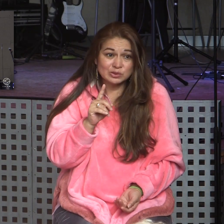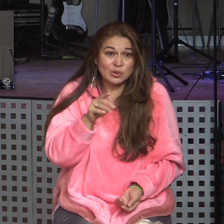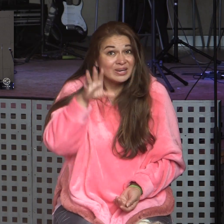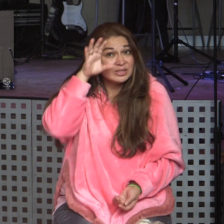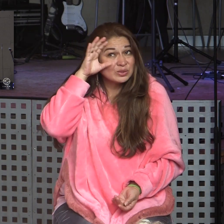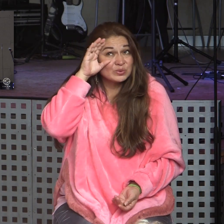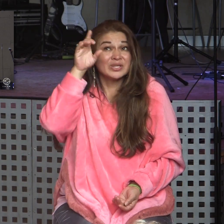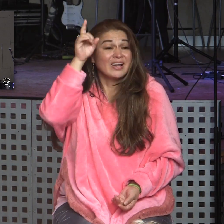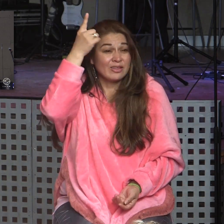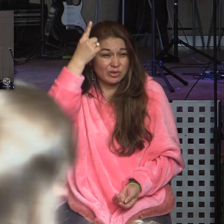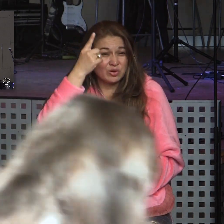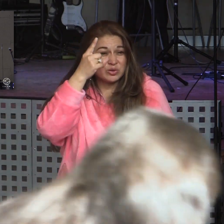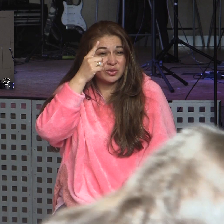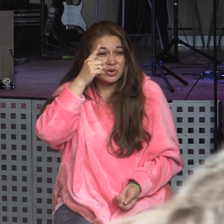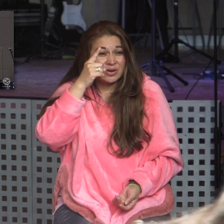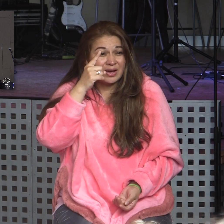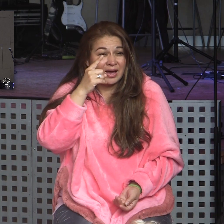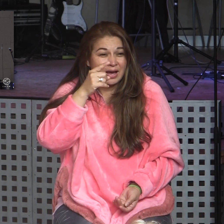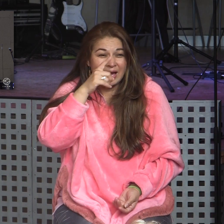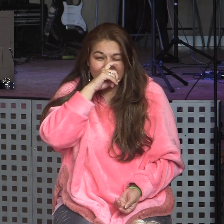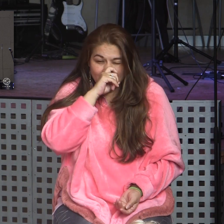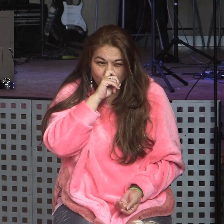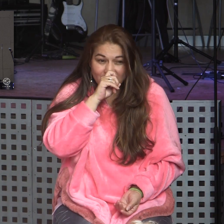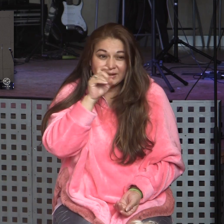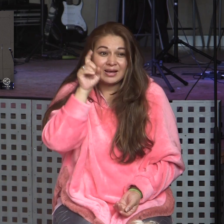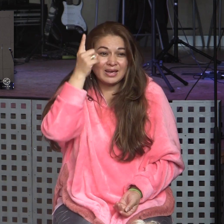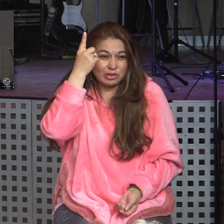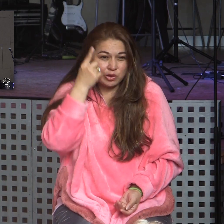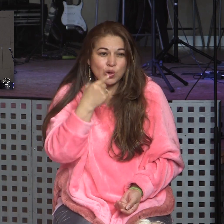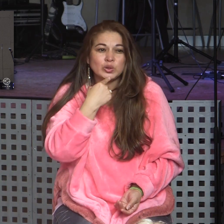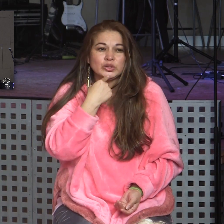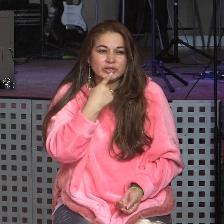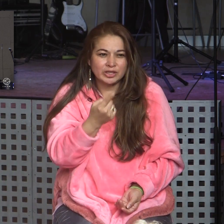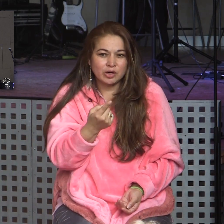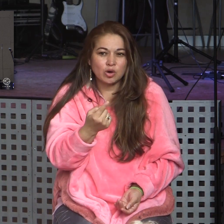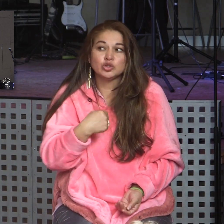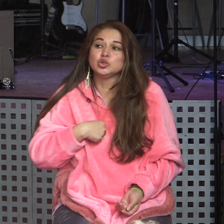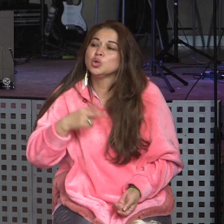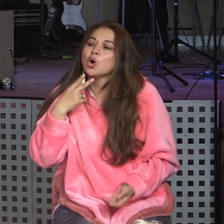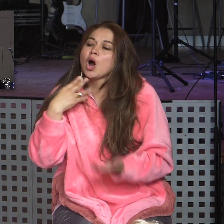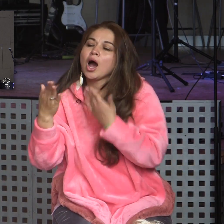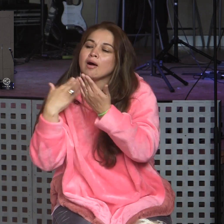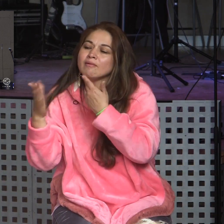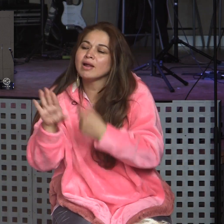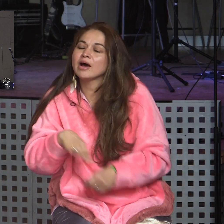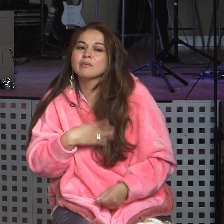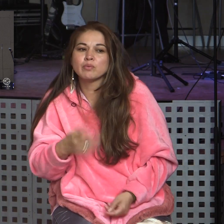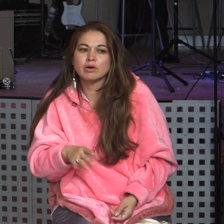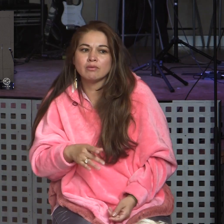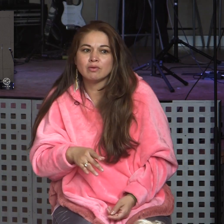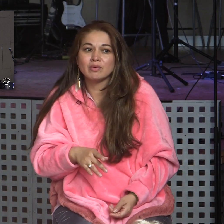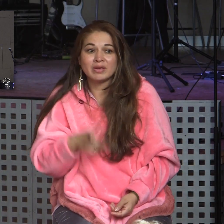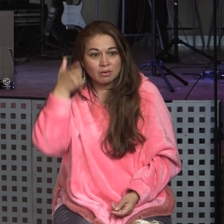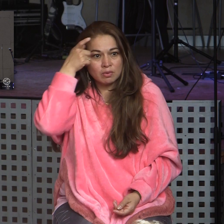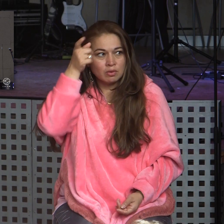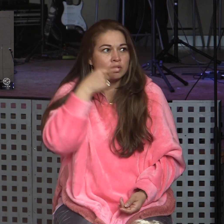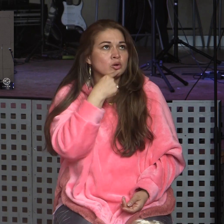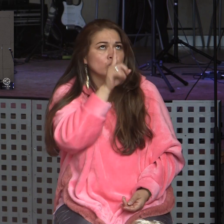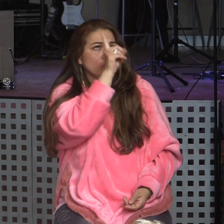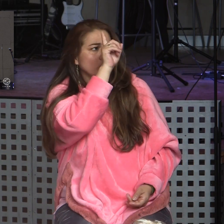¿Recordáis? ¿Y qué es lo que Dios le dio para entonces dirigirse por la vida?